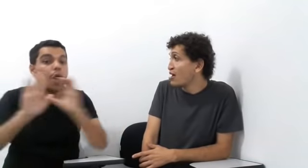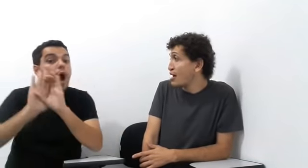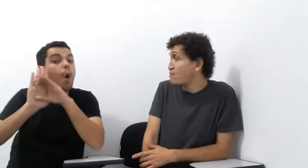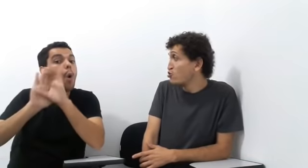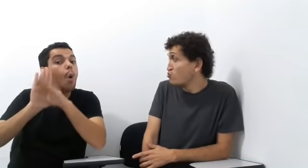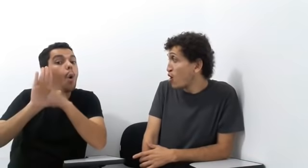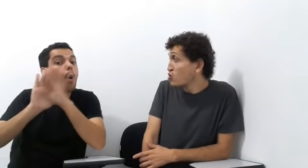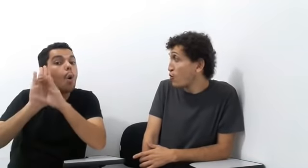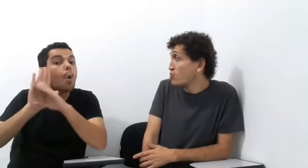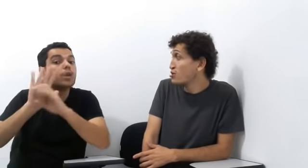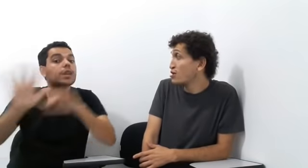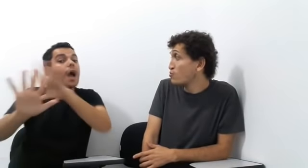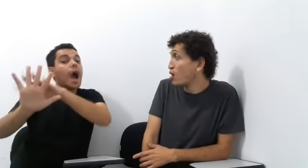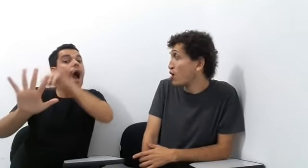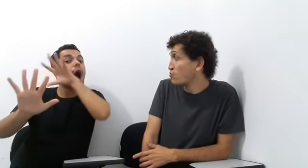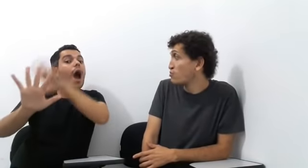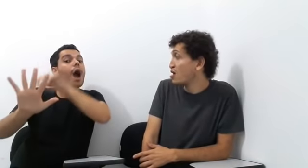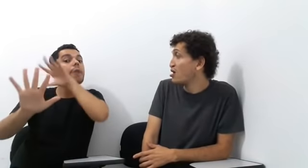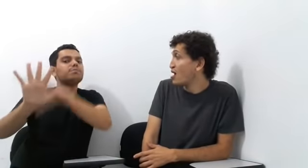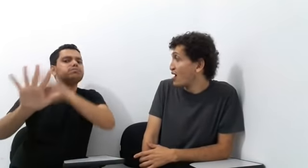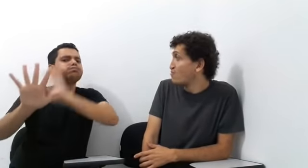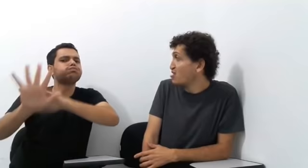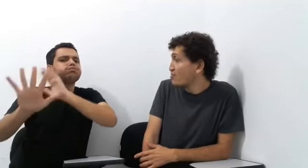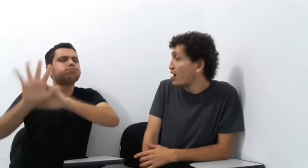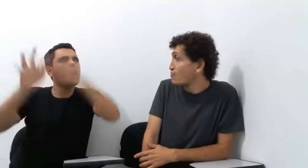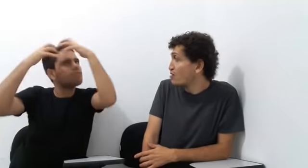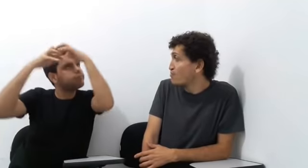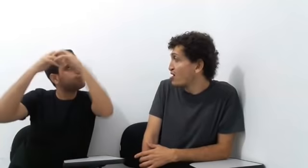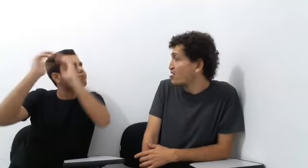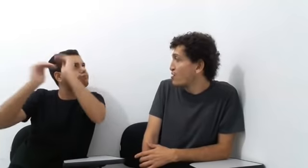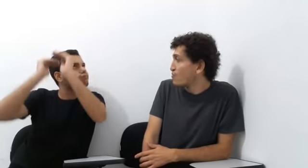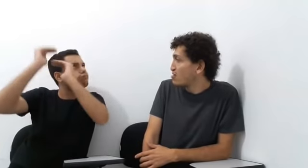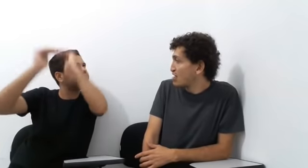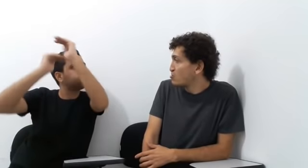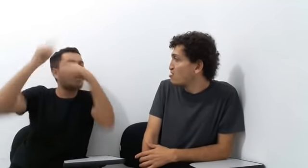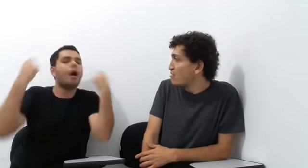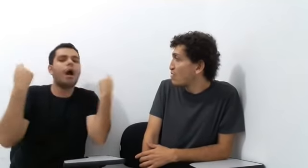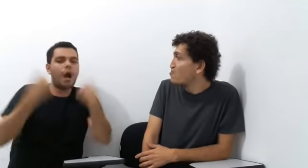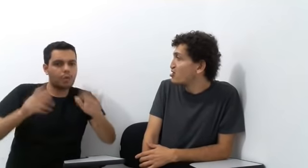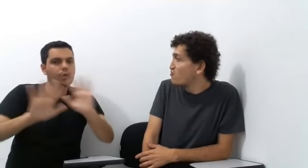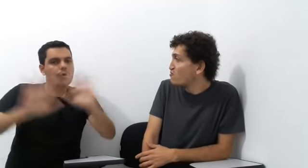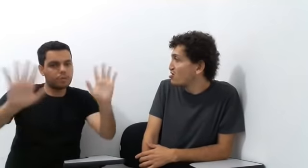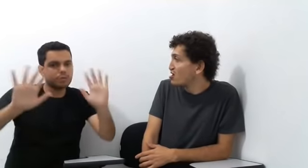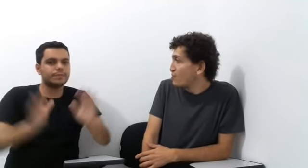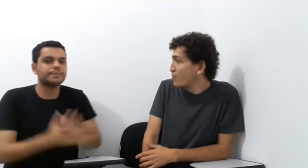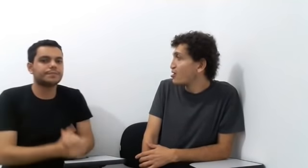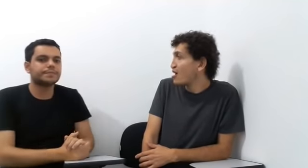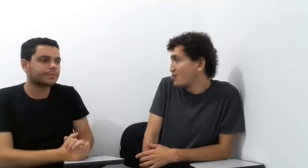ele é visual e conceitual, né? Abstrato também, pensamento abstrato desenvolver. Então é